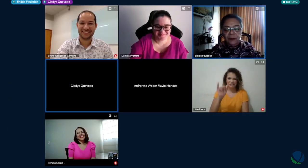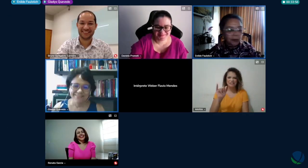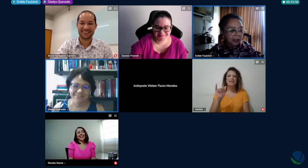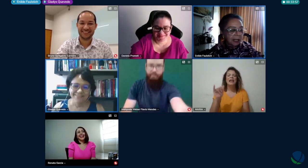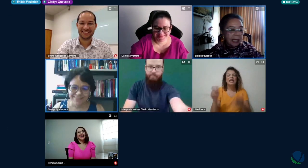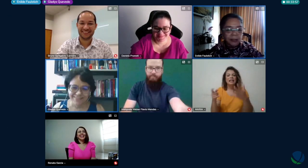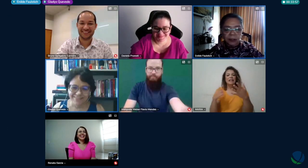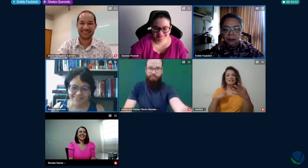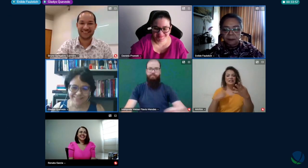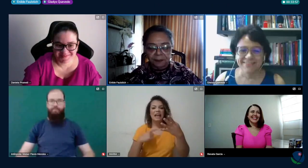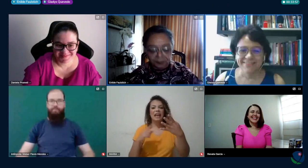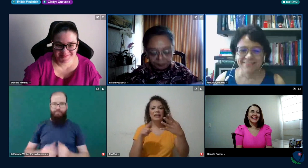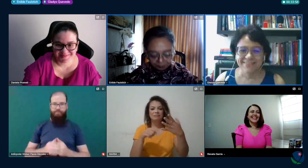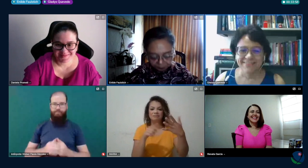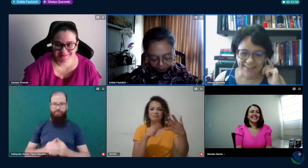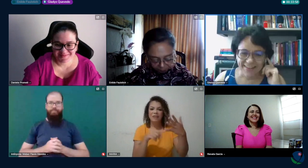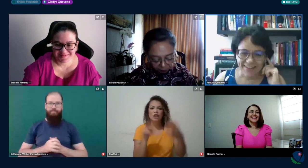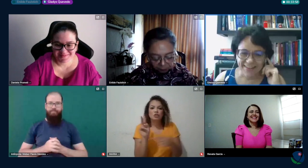palavrinha, professora Gladys?